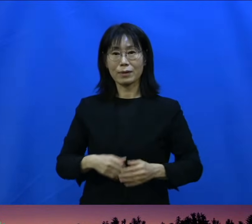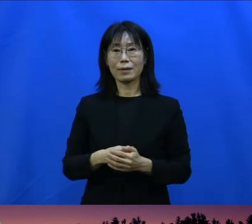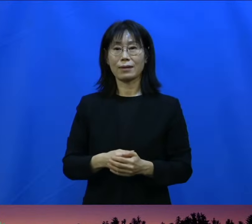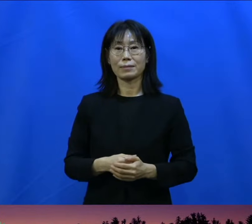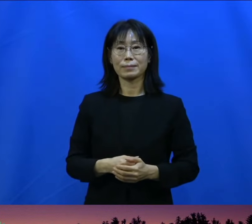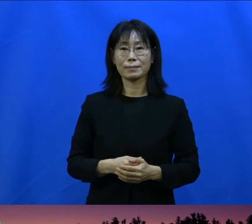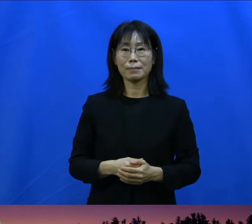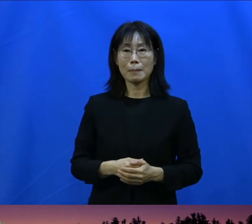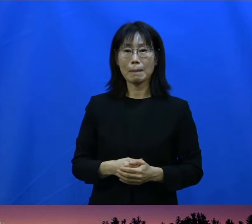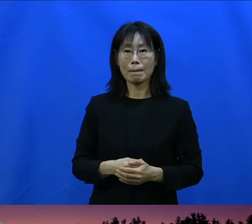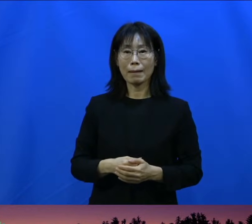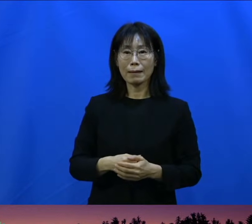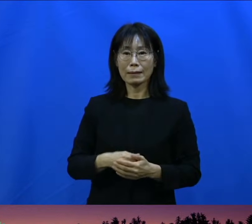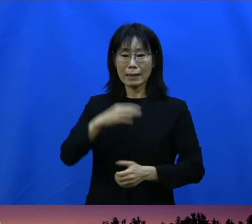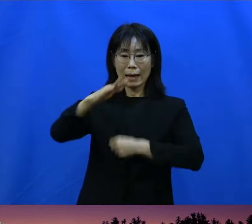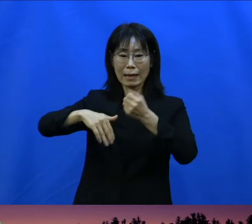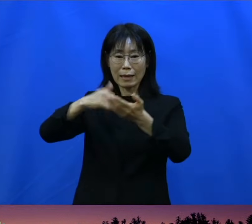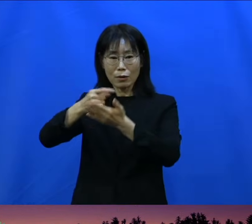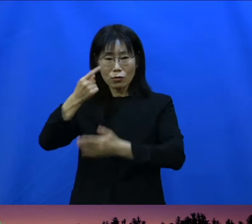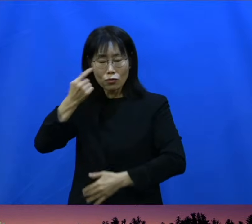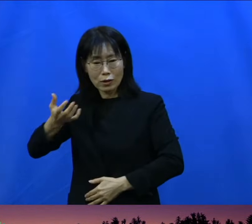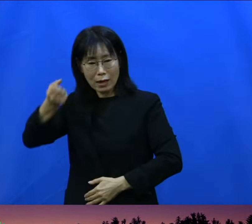하나님의 관점에서 죄를 바라보는,